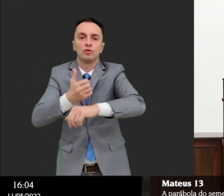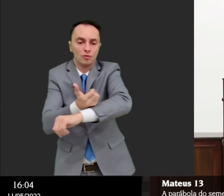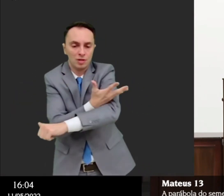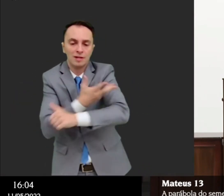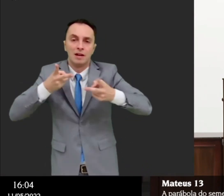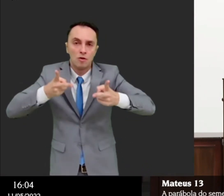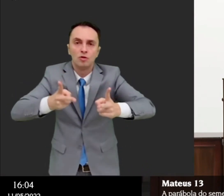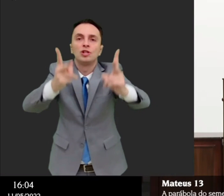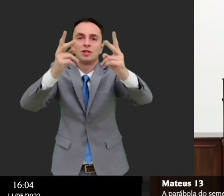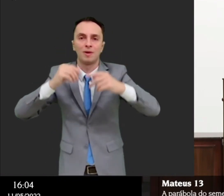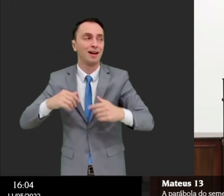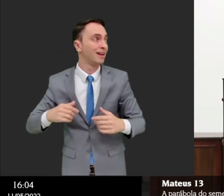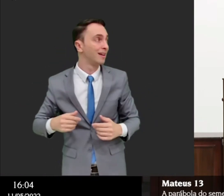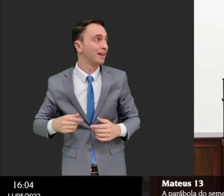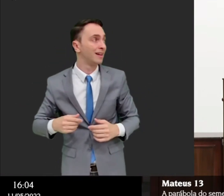Não vai acabar.